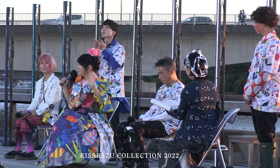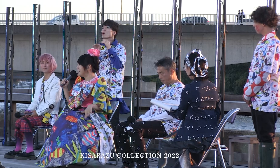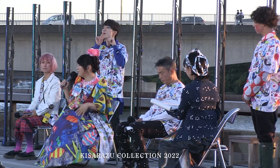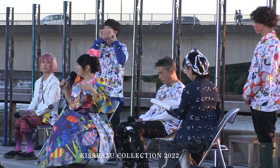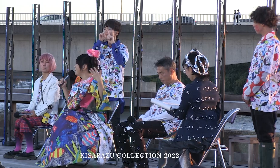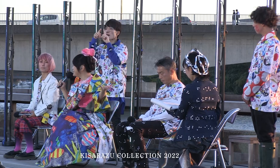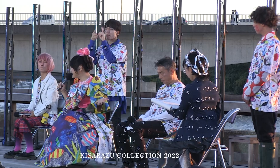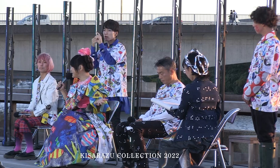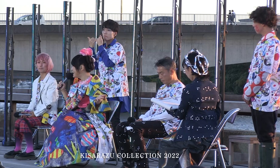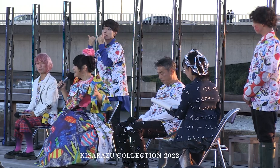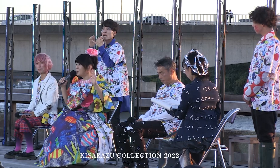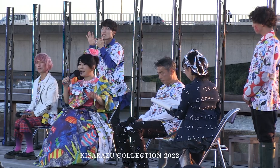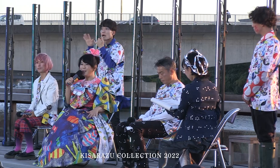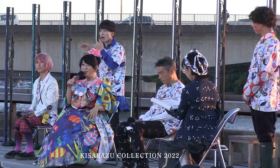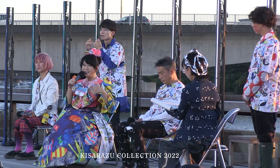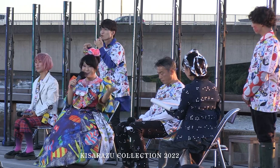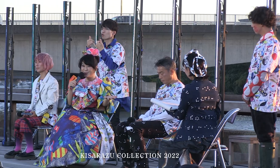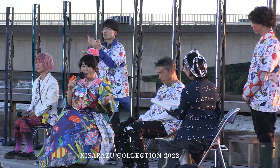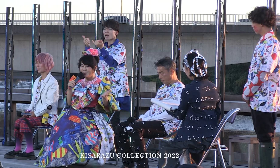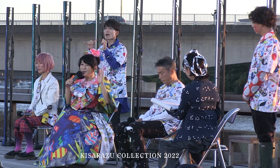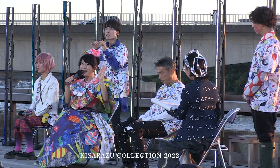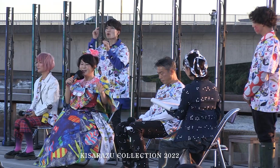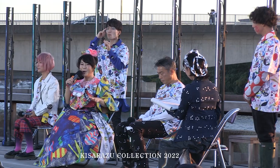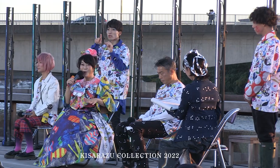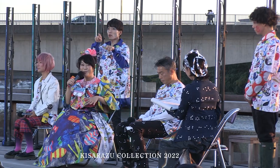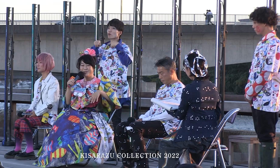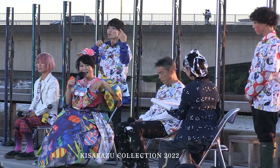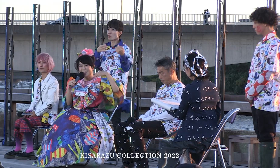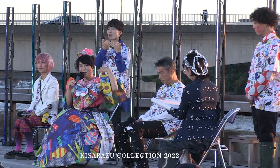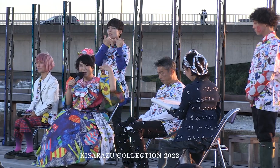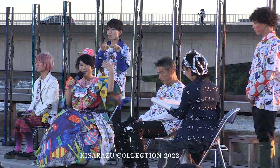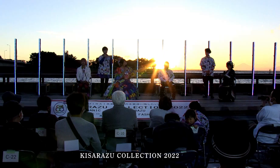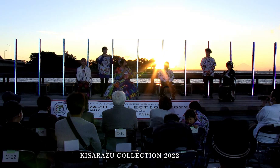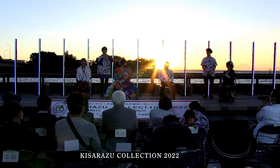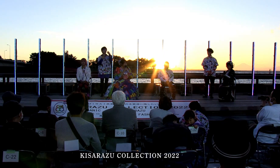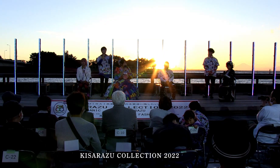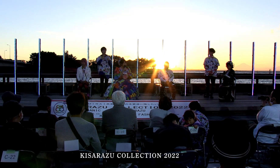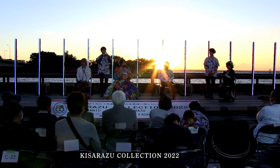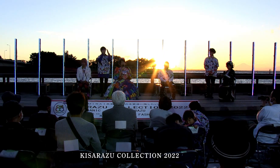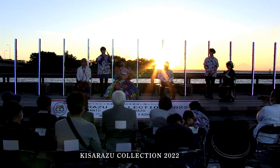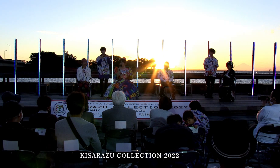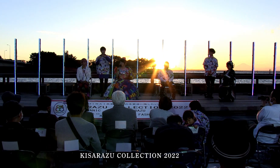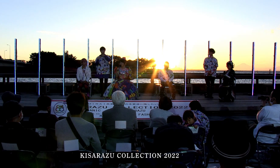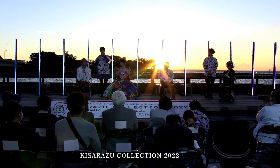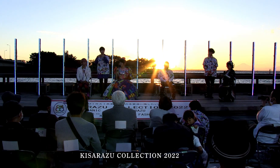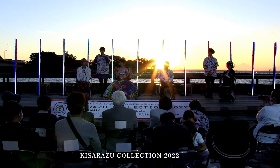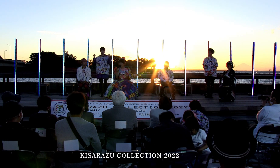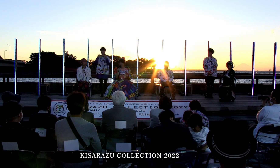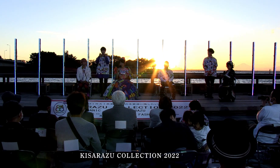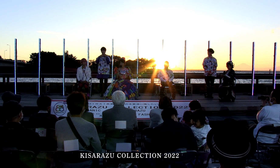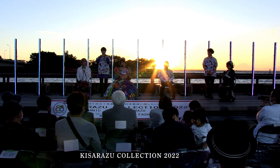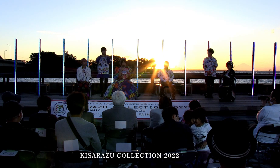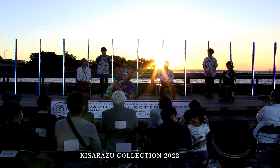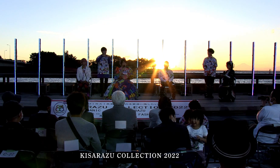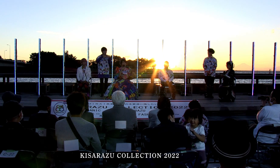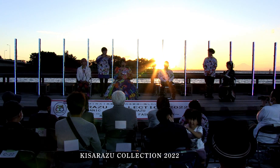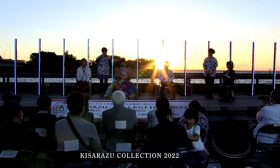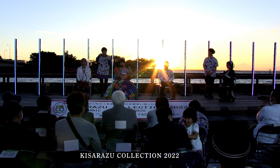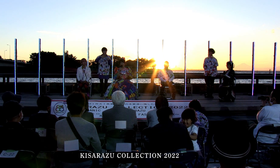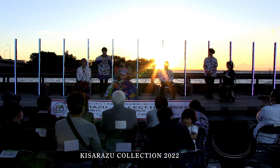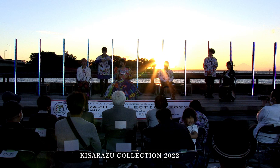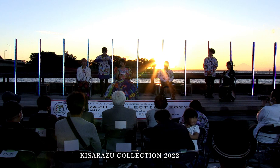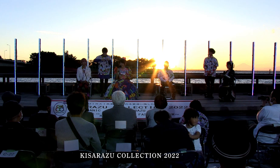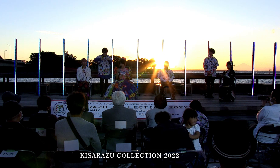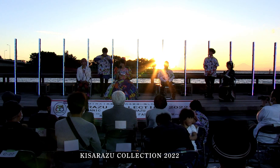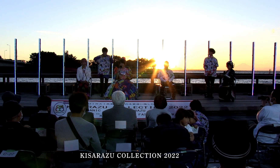から隣のお家、隣の地区、隣のあの国、どんどんどんどんその理解、お互いそれぞ